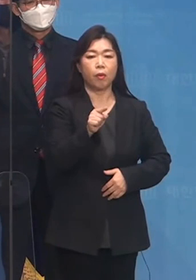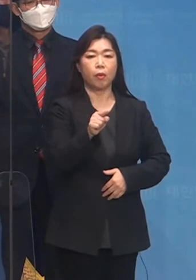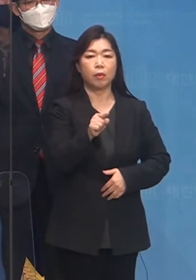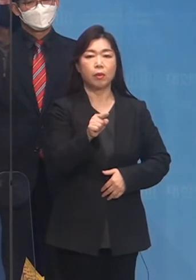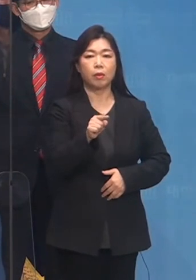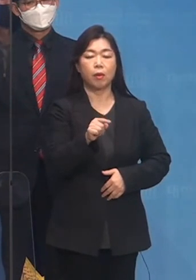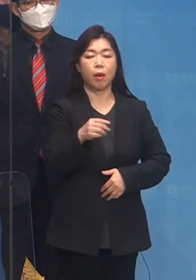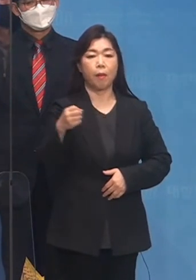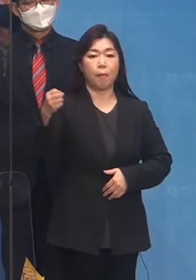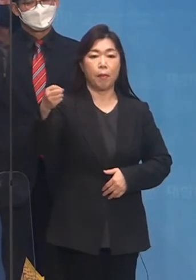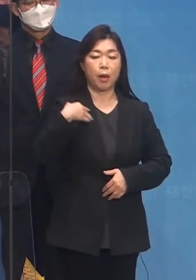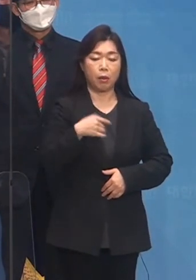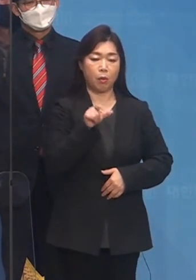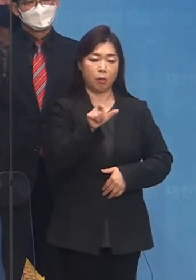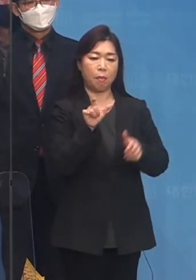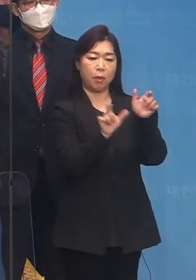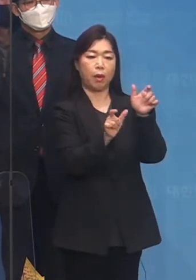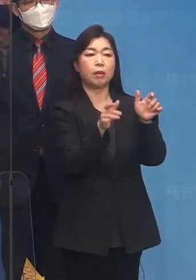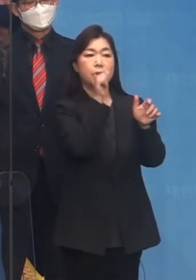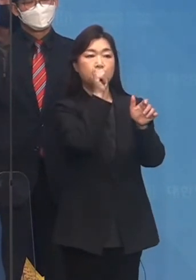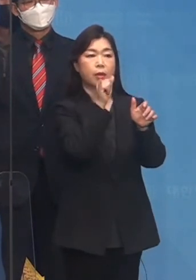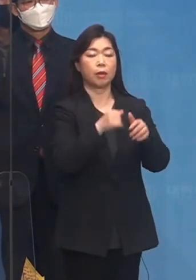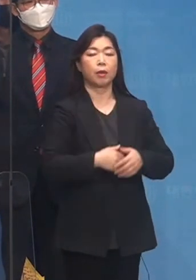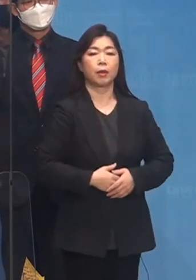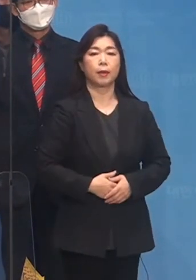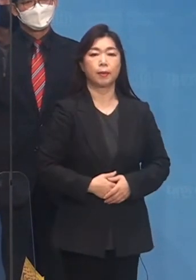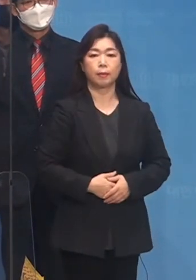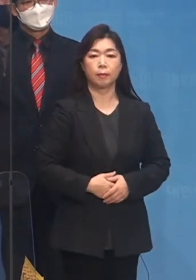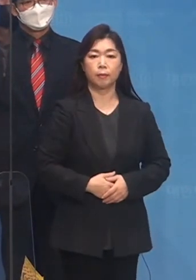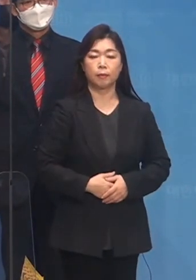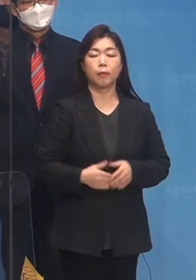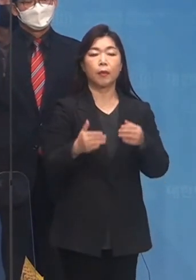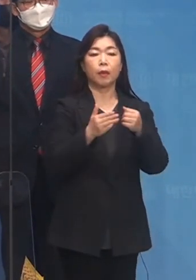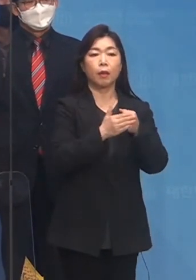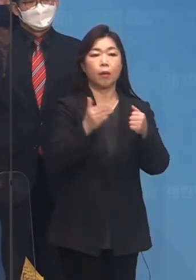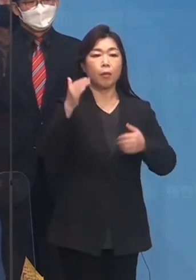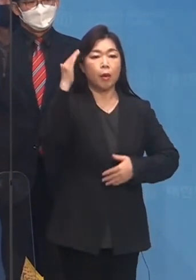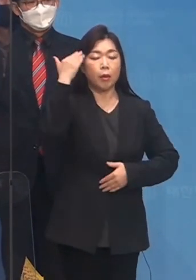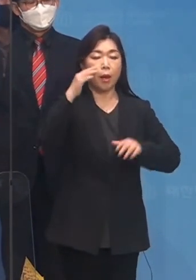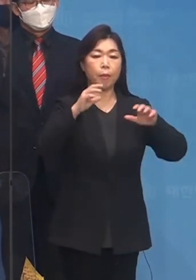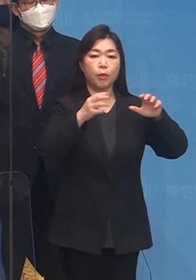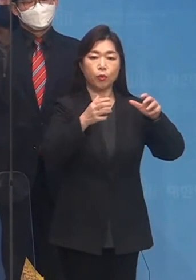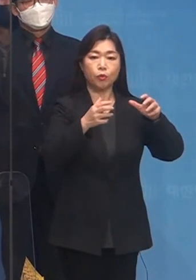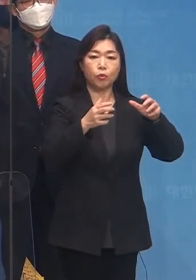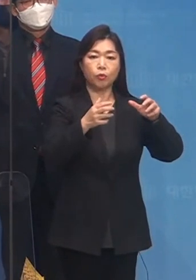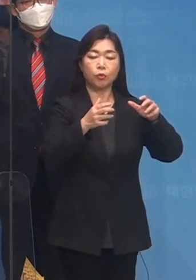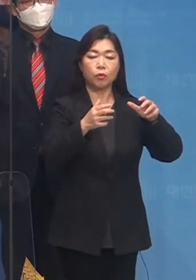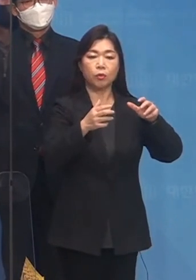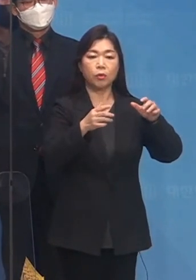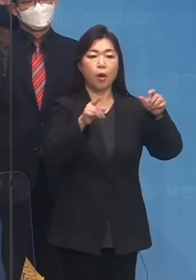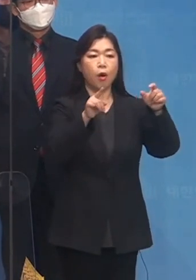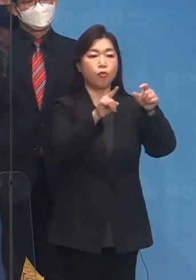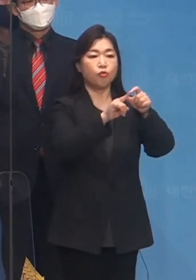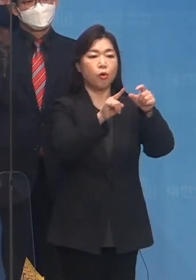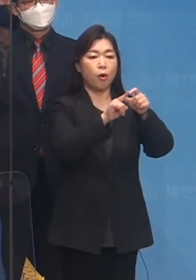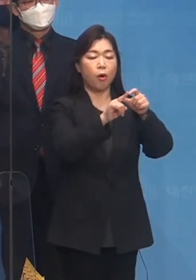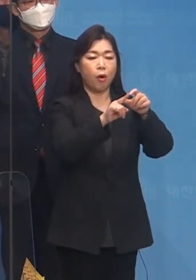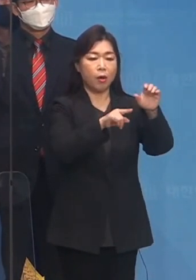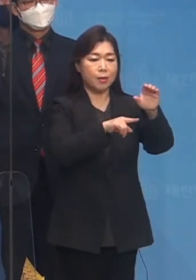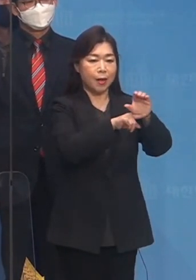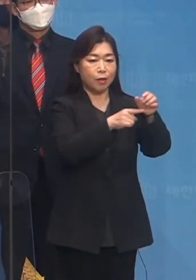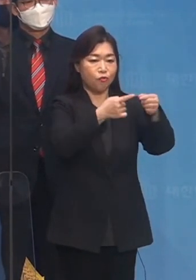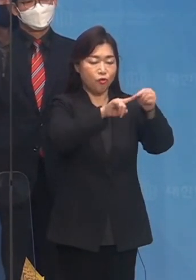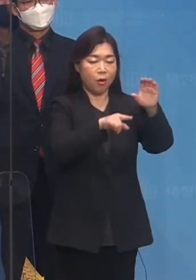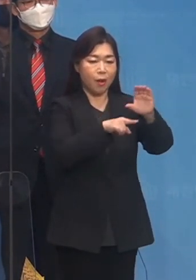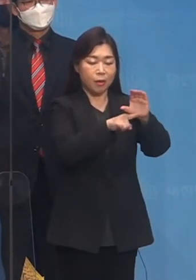의미한다고 거다가 사족을 달아놨어요. 그래서 대한민국 국어사전을 농림부에서는